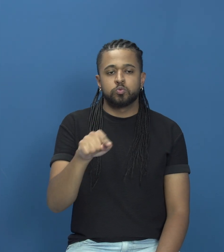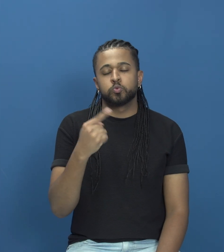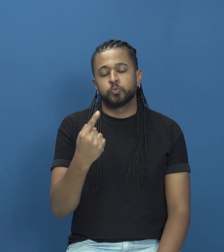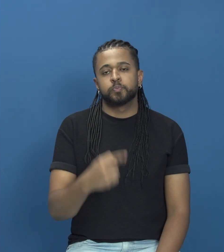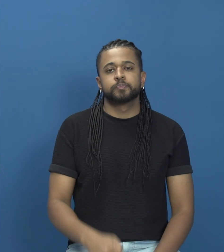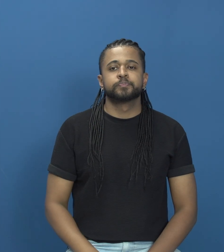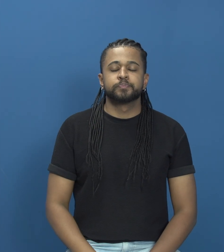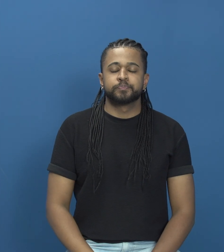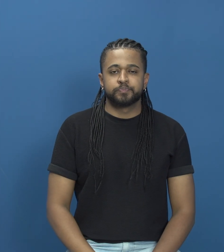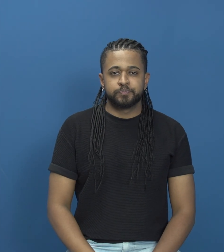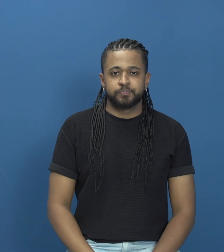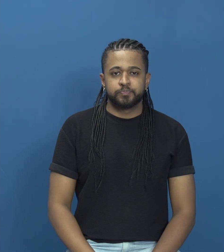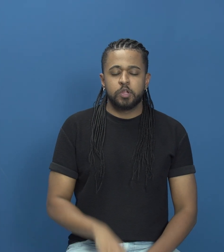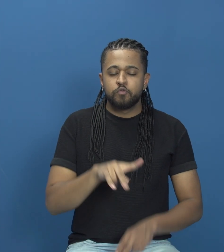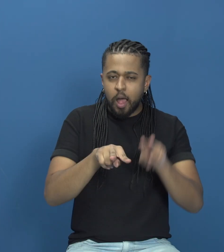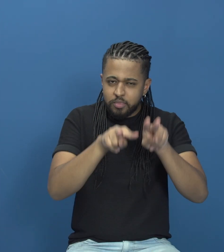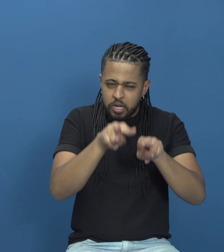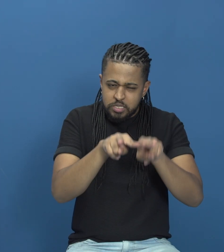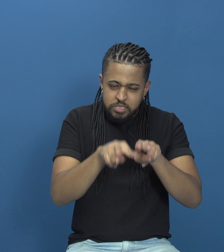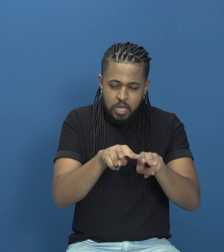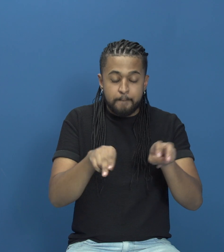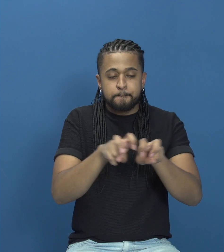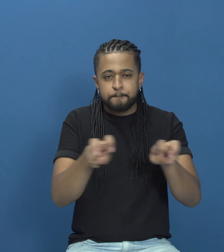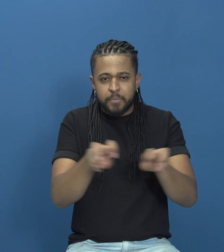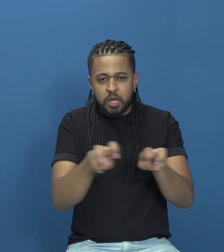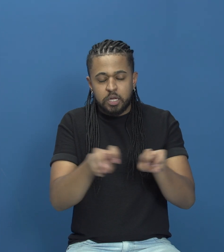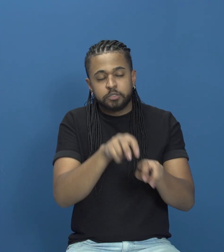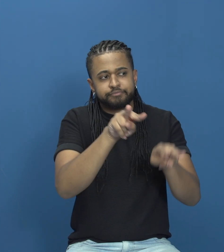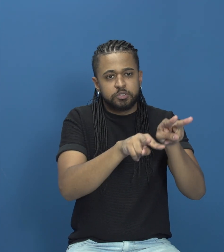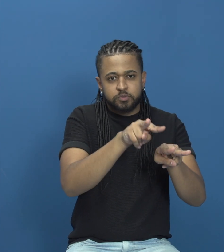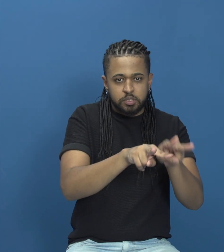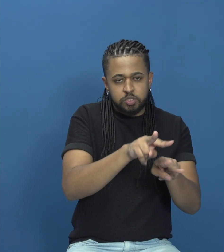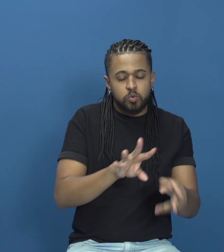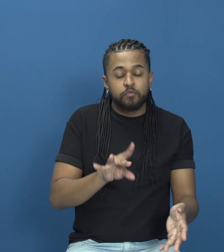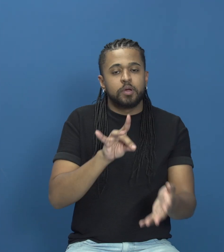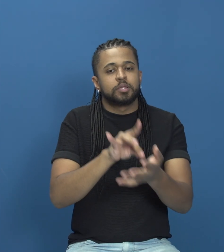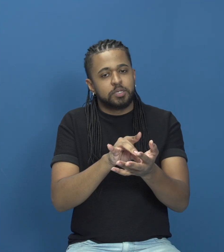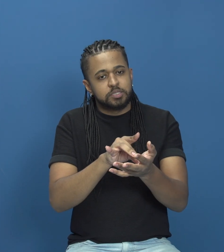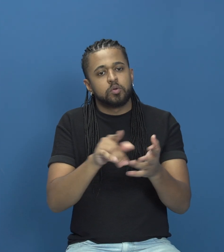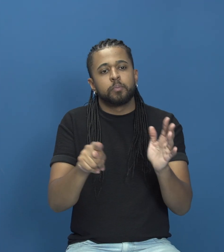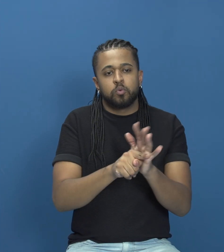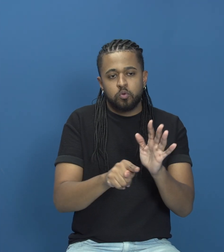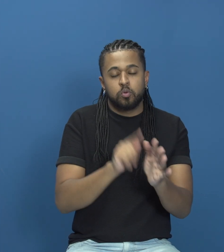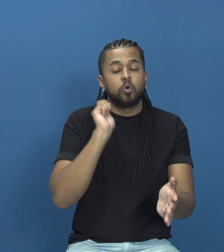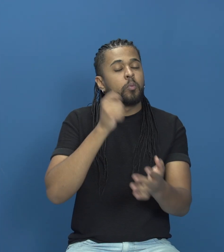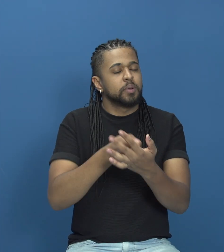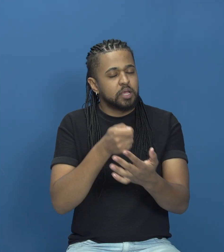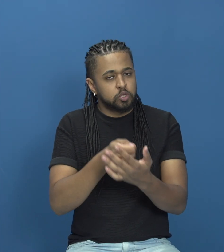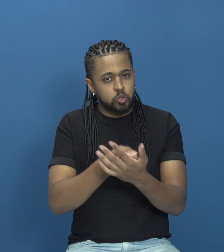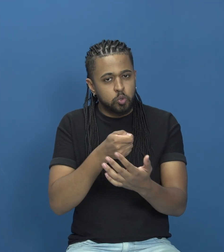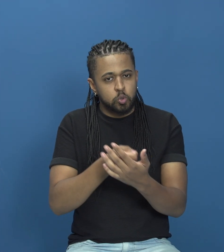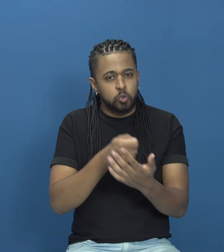11.12.1 Serão analisados pelas bancas de verificação e validação dos requisitos